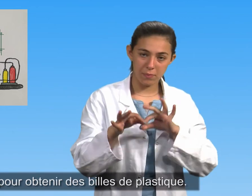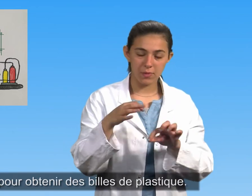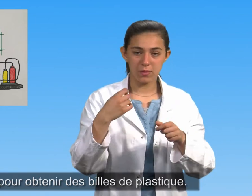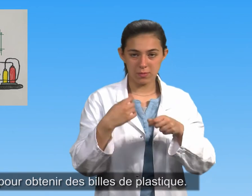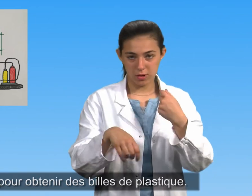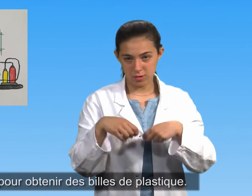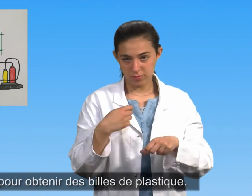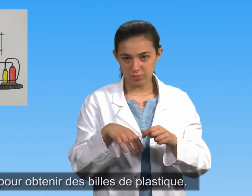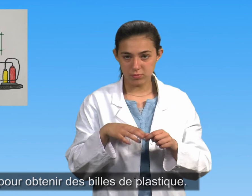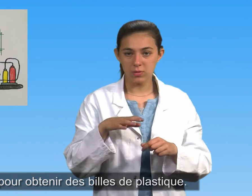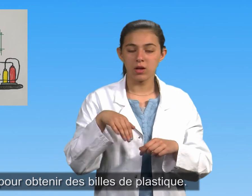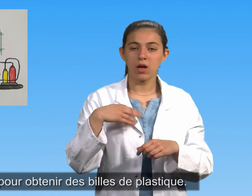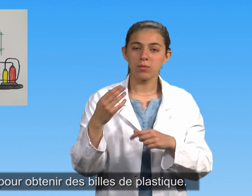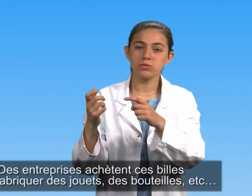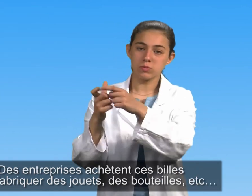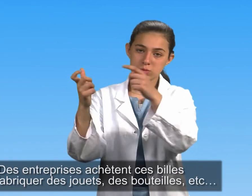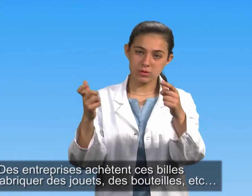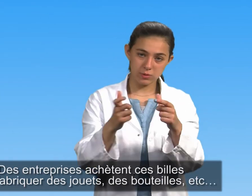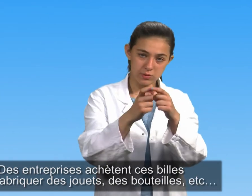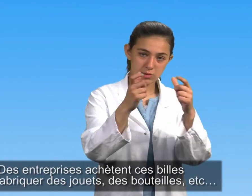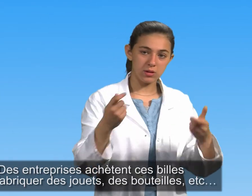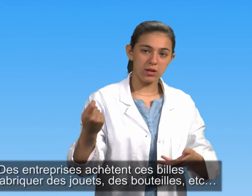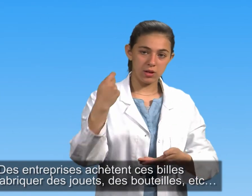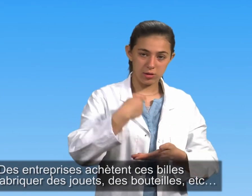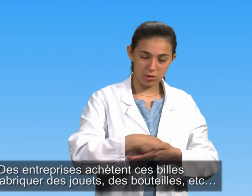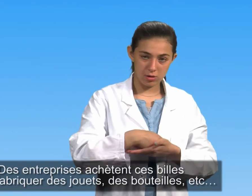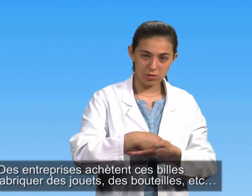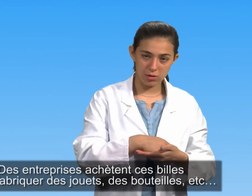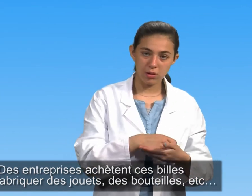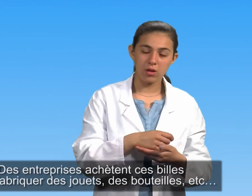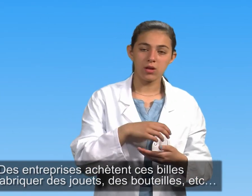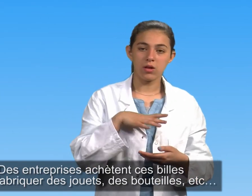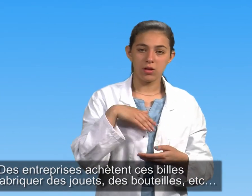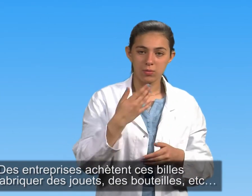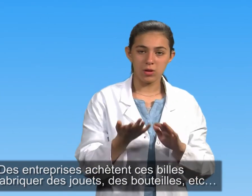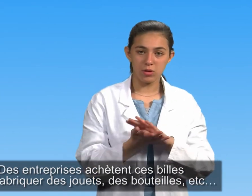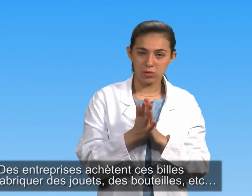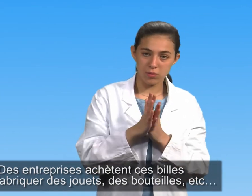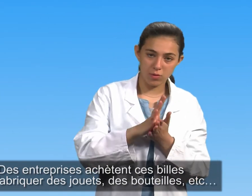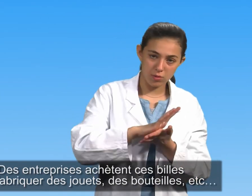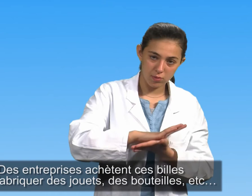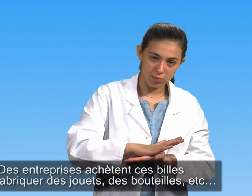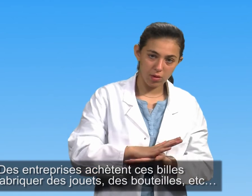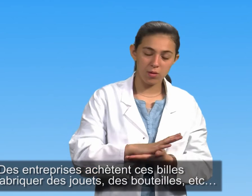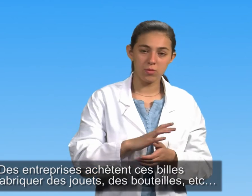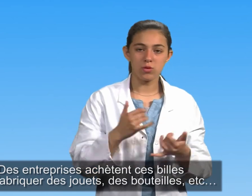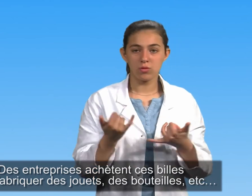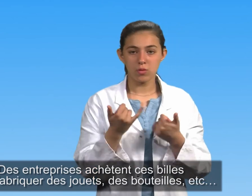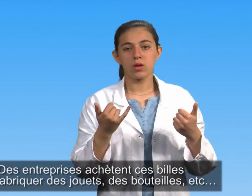des billes de plastique. Ensuite, des entreprises achètent ces billes pour fabriquer des jouets, des bouteilles en